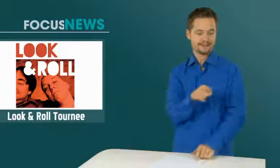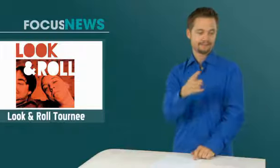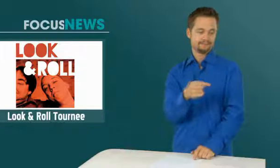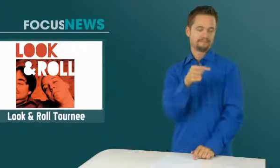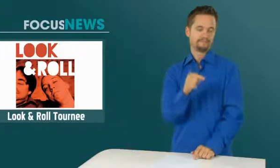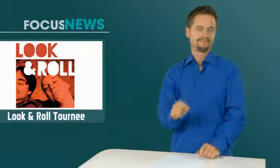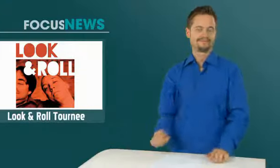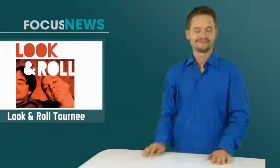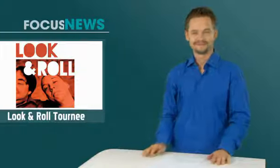link